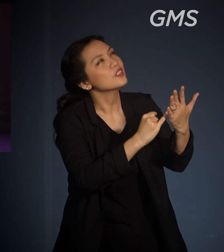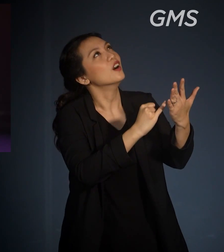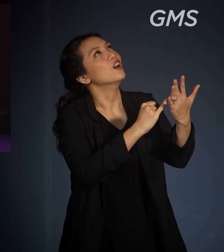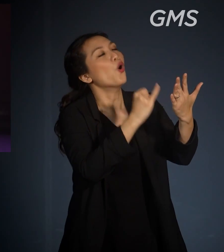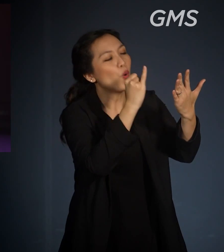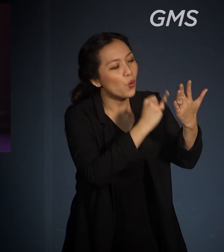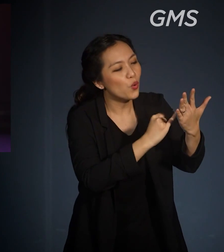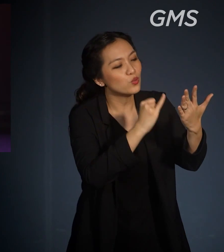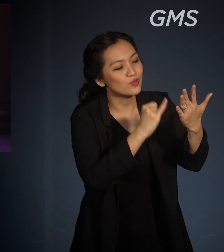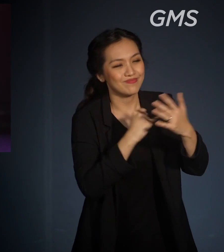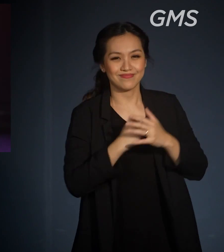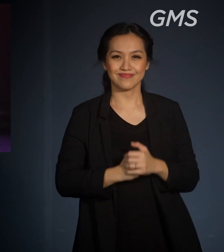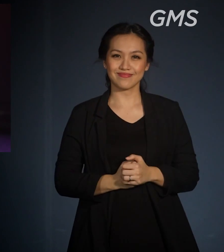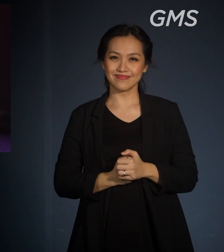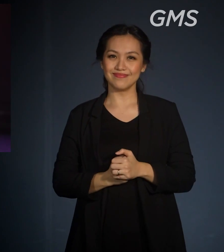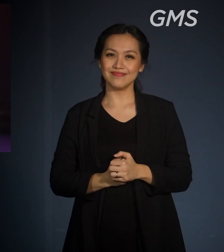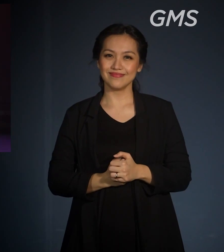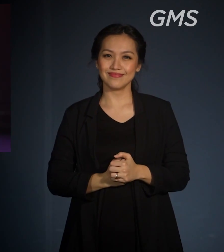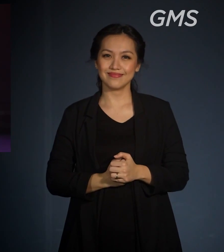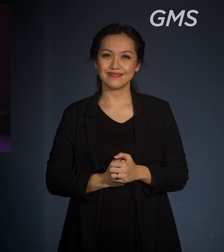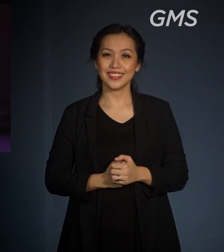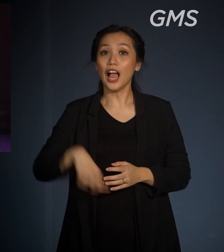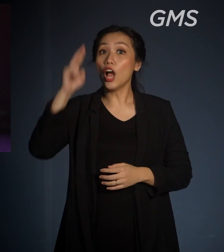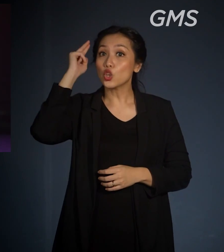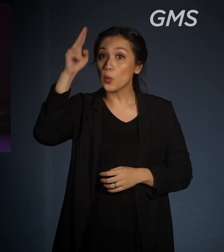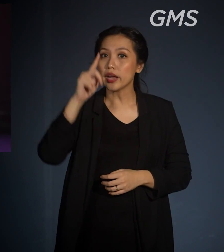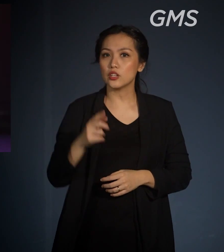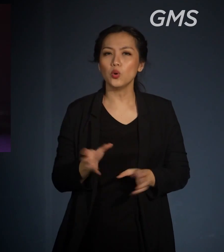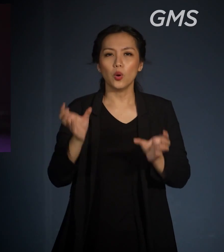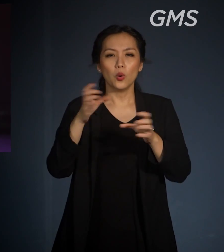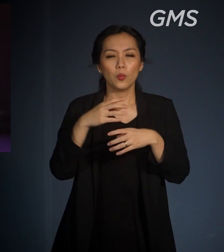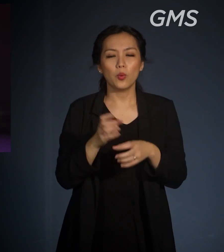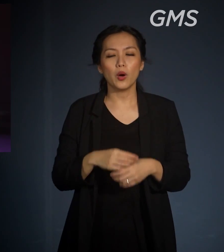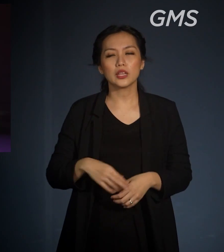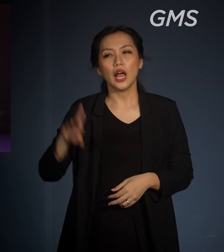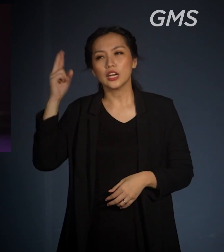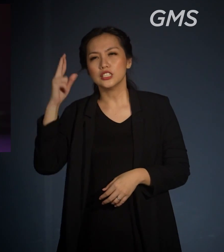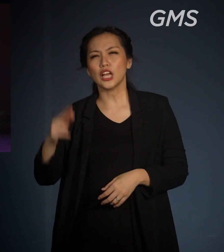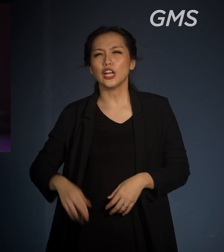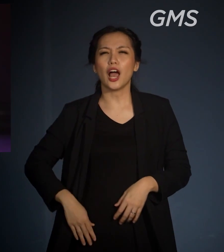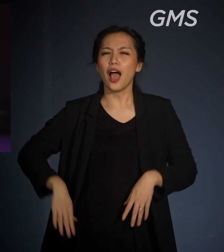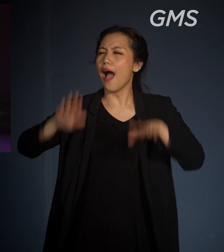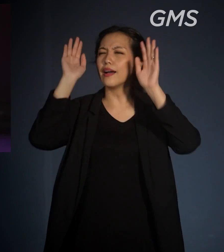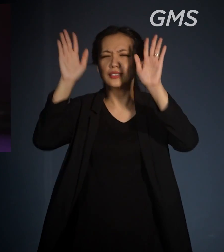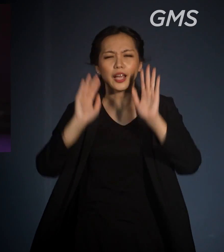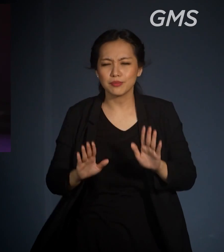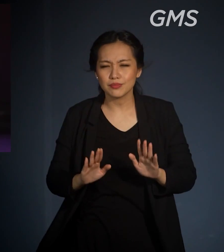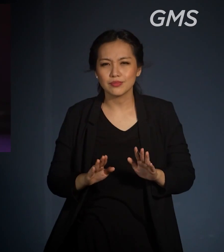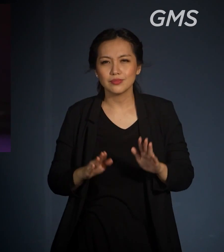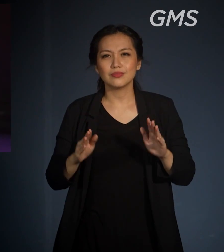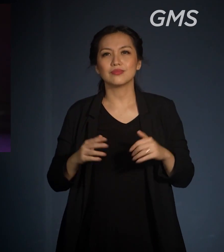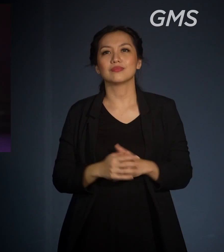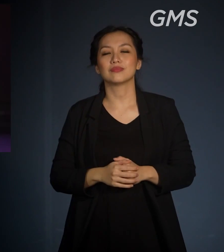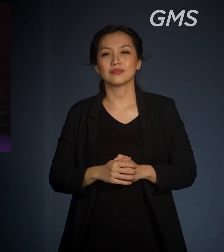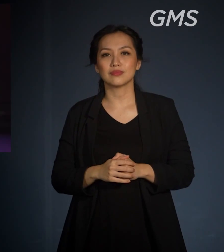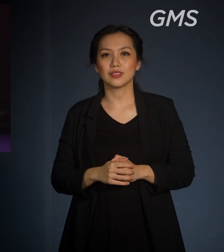ada. Tuhan itu perencana yang luar biasa. Tuhan itu pemimpi yang luar biasa. Sebelum